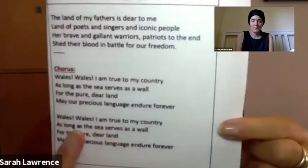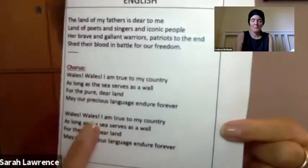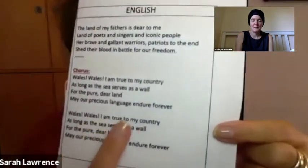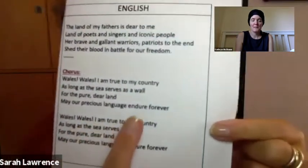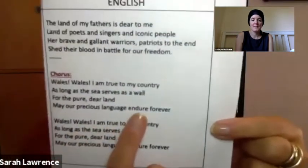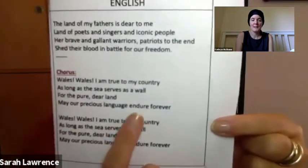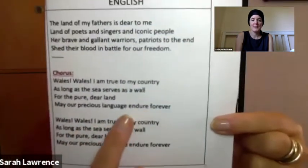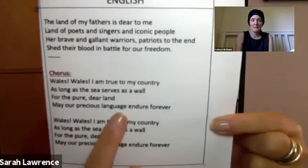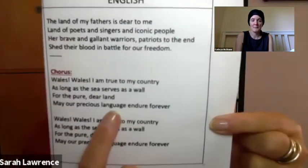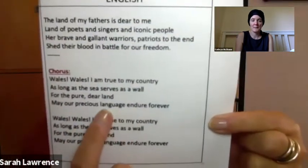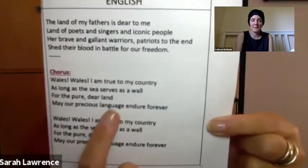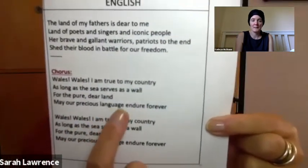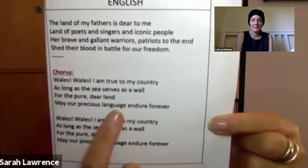Byddai'r i'r heniaeth barhau.